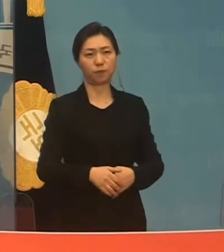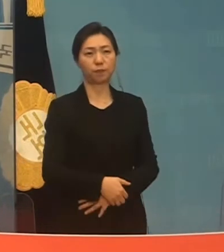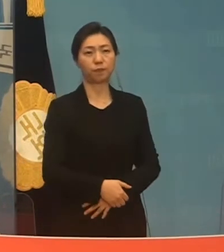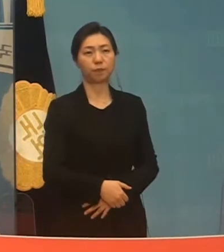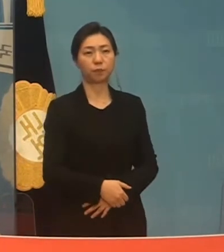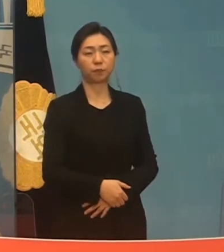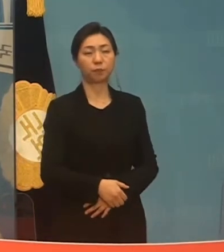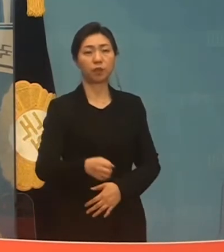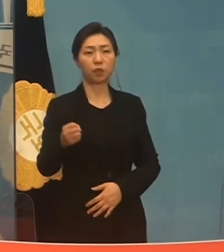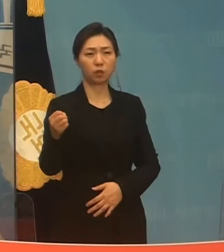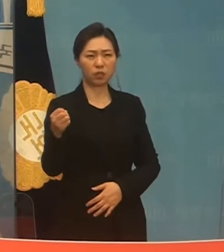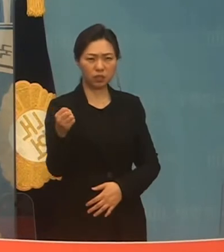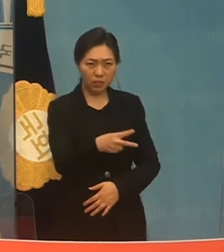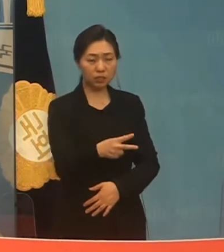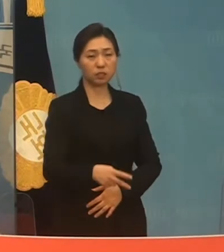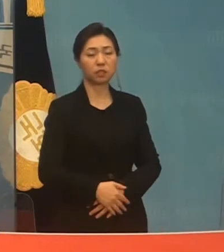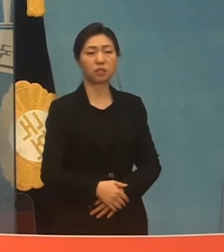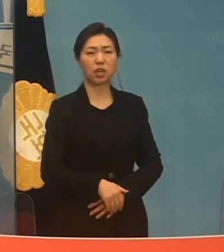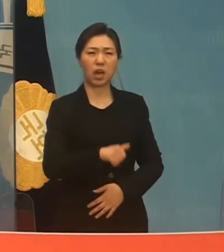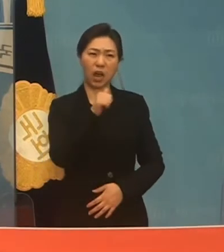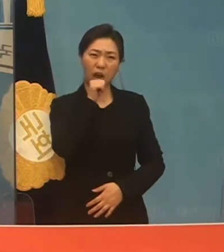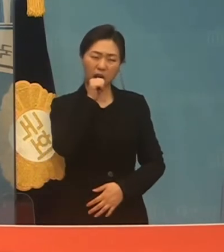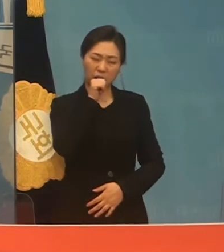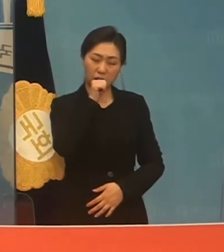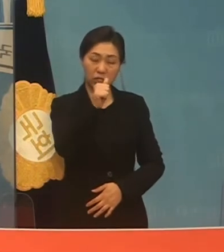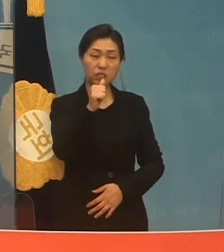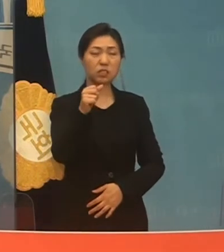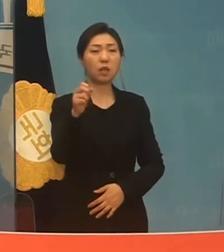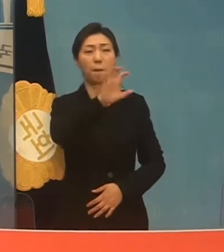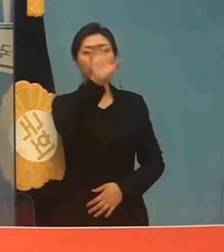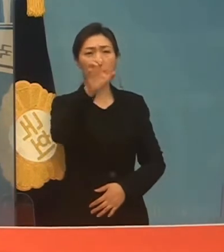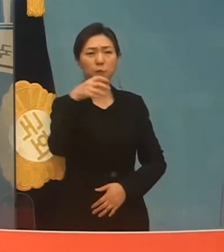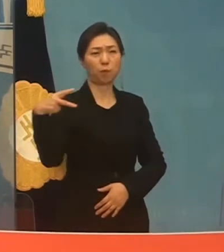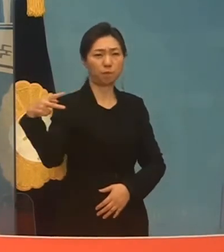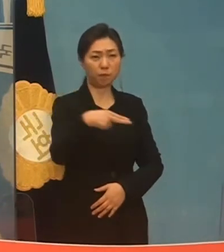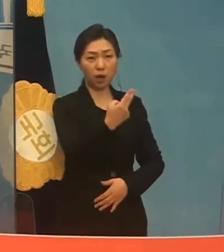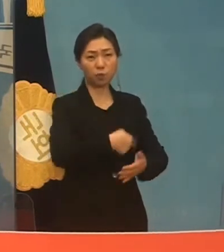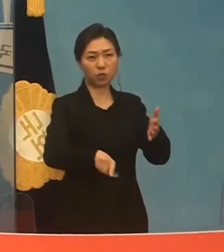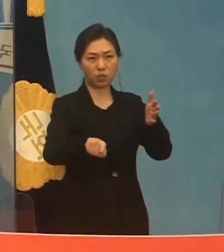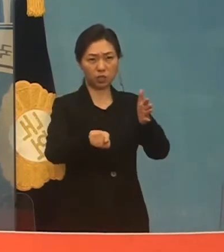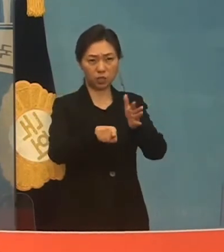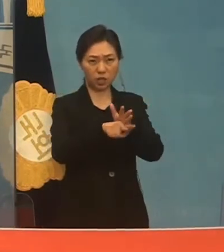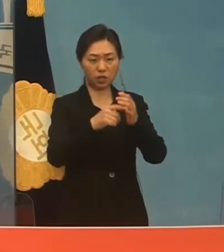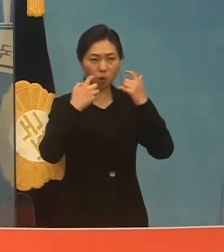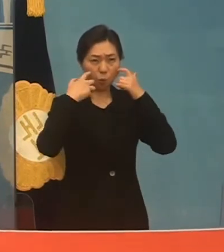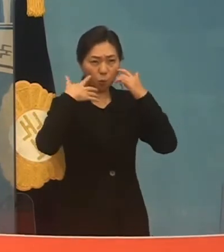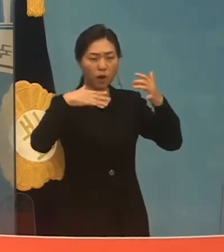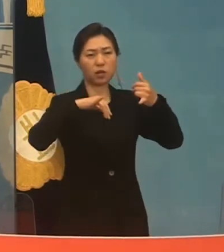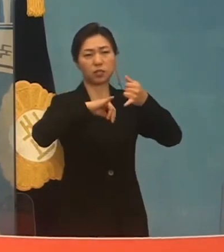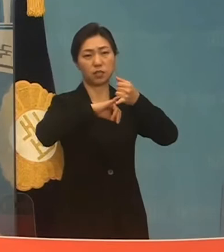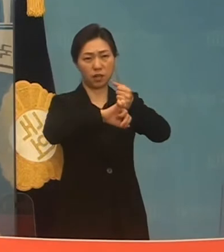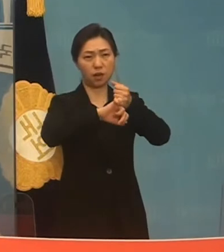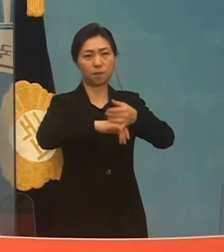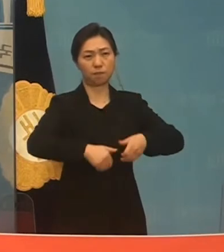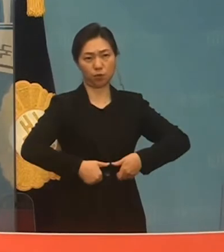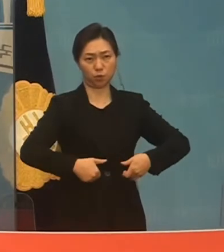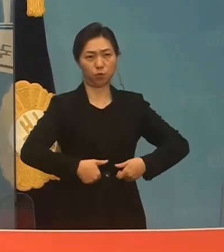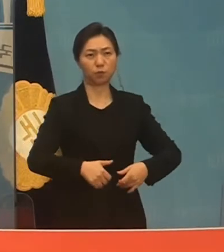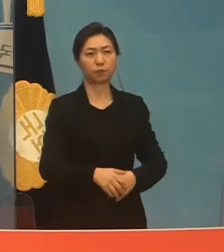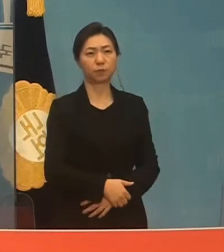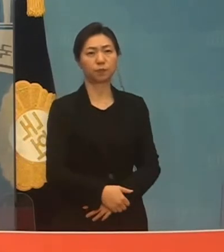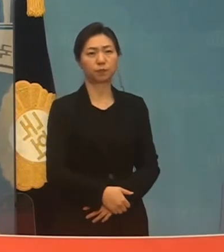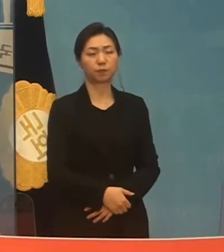그리고 두 번 다시는 이러한 일이 발생되지 않겠다는 확약서를 작성해야 할 것입니다.